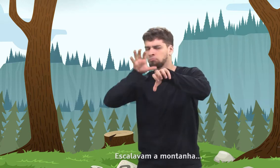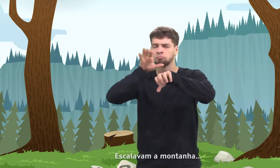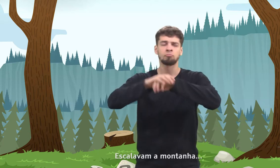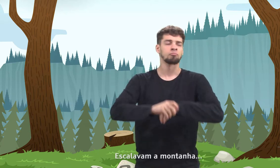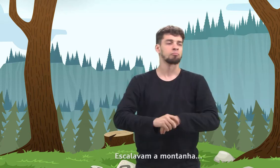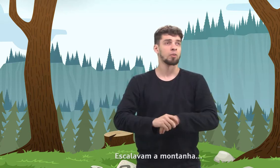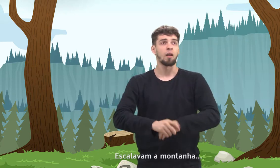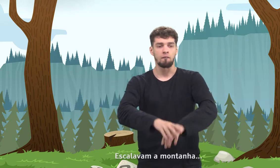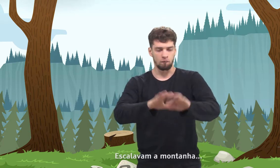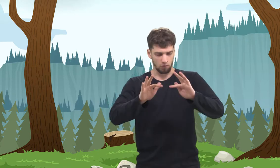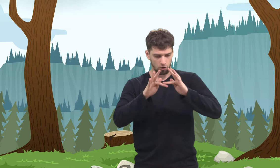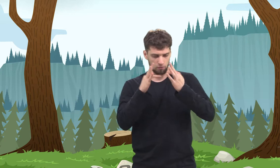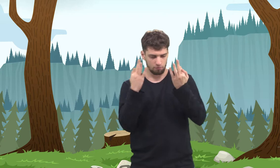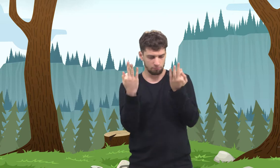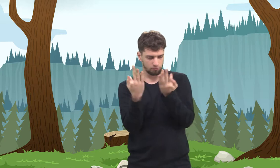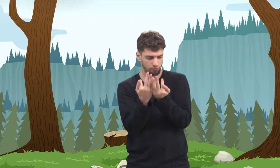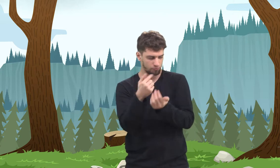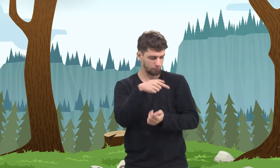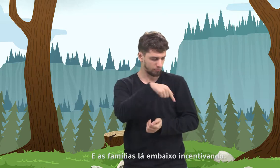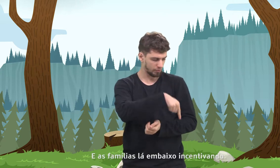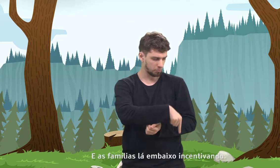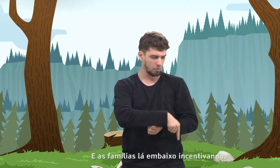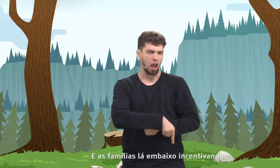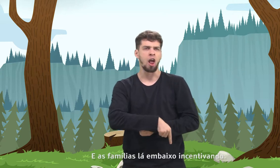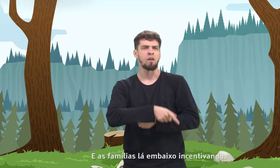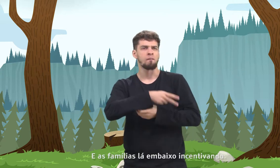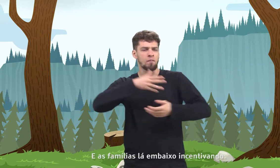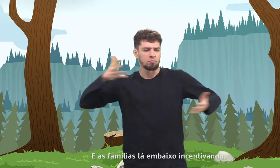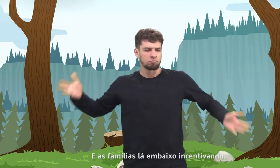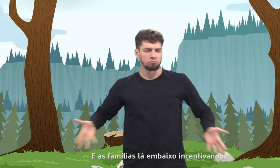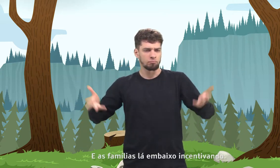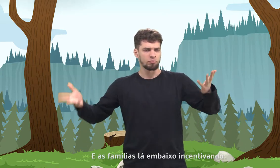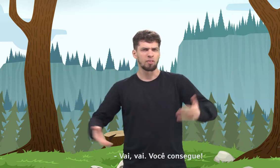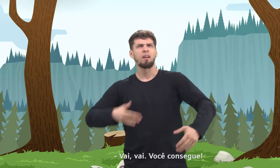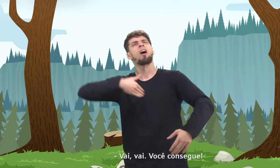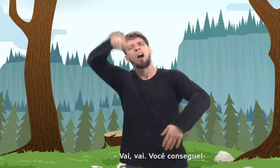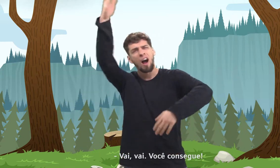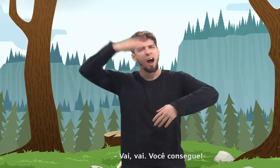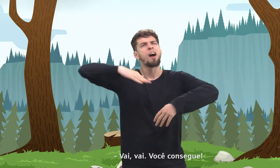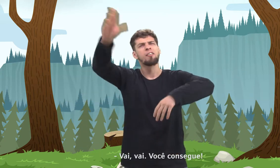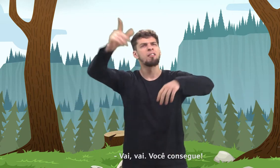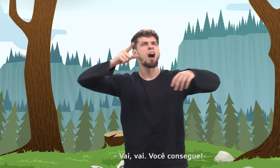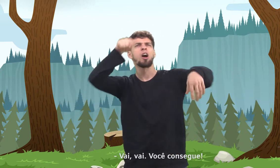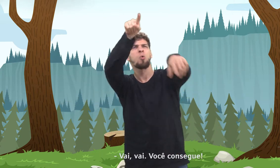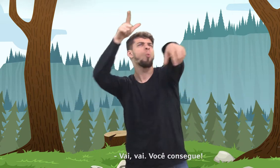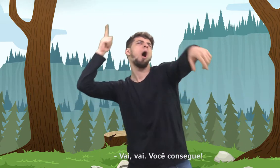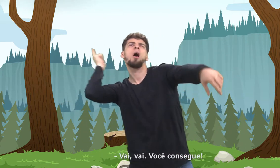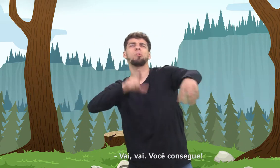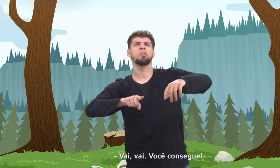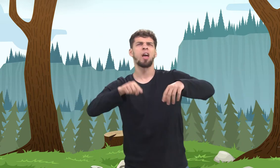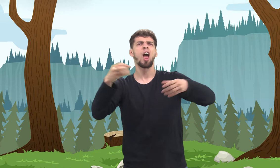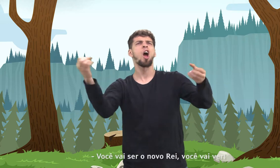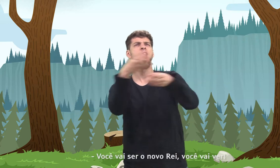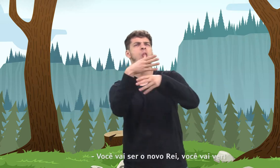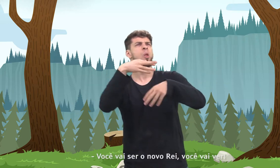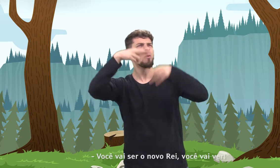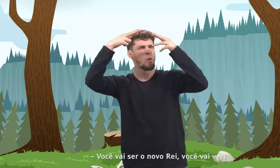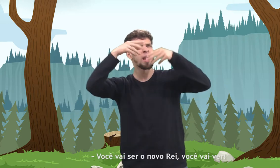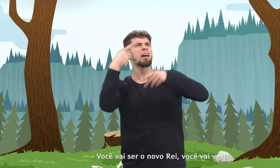montanha nas famílias em baixo incentivando pai você consegue você vai ser o novo rei